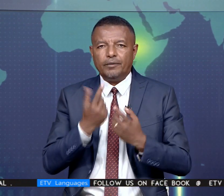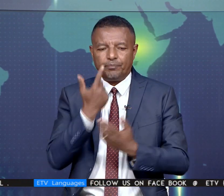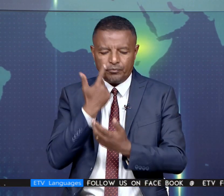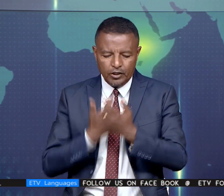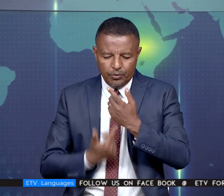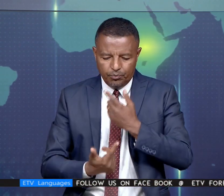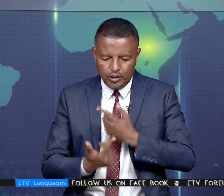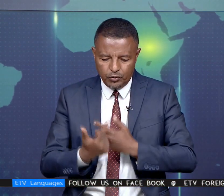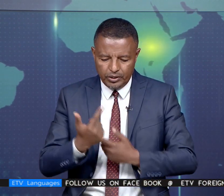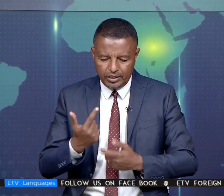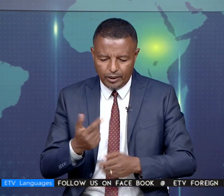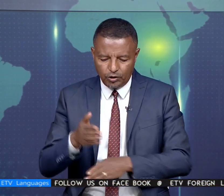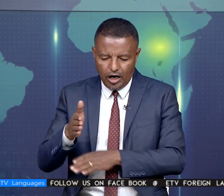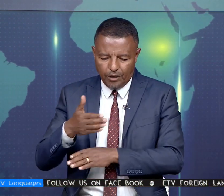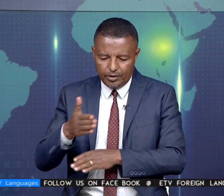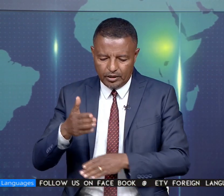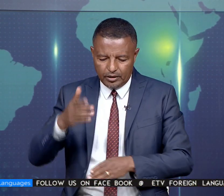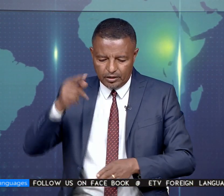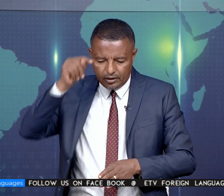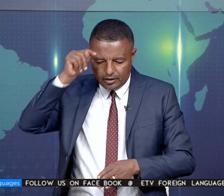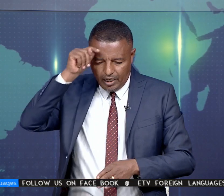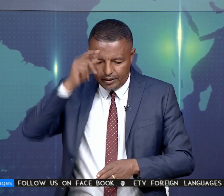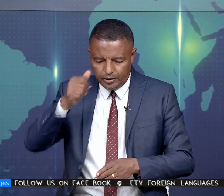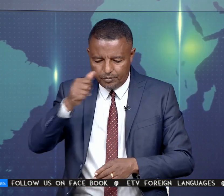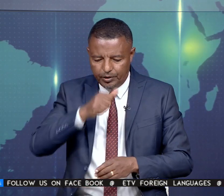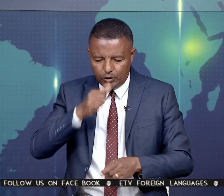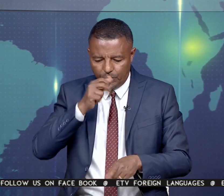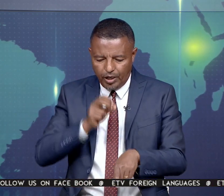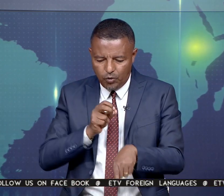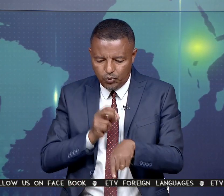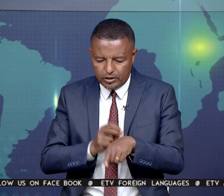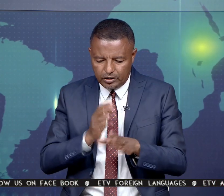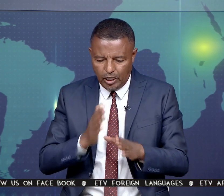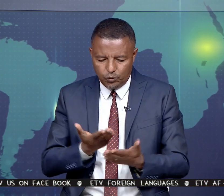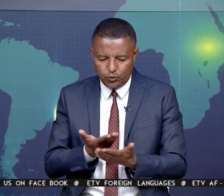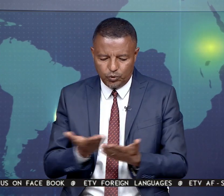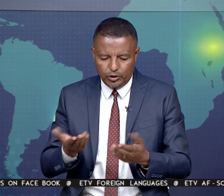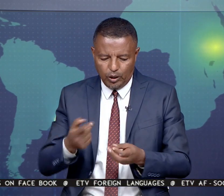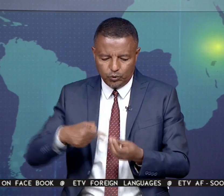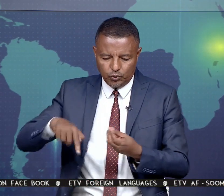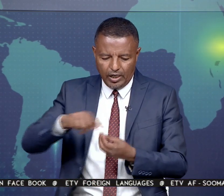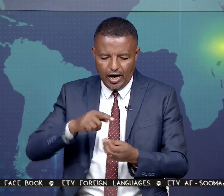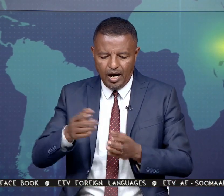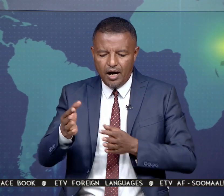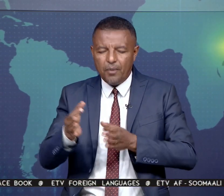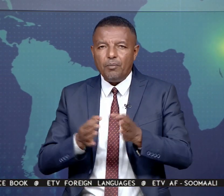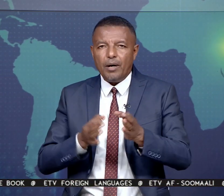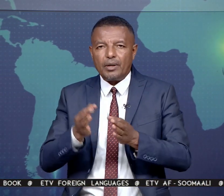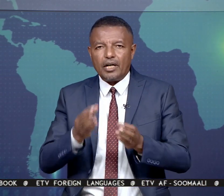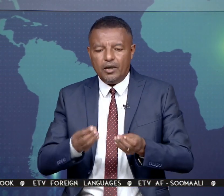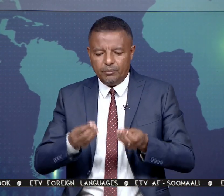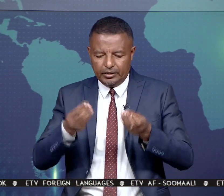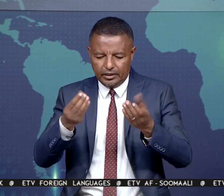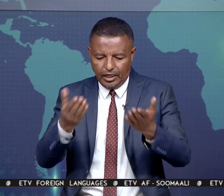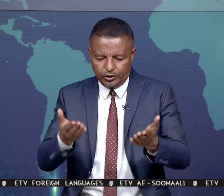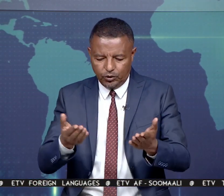አነጋግረዋል። በውይይታቸው አምባሳደር ታዬ በኢትዮጵያ ወቅታዊ ጉዳዮች ዙሪያ ማብራሪያ